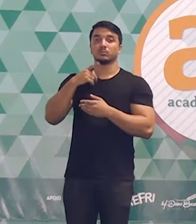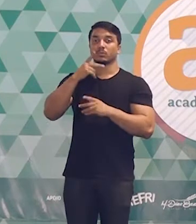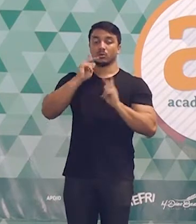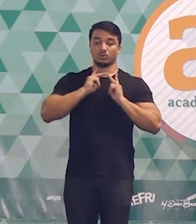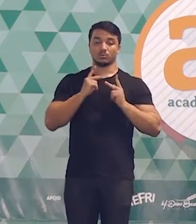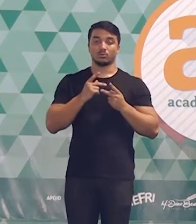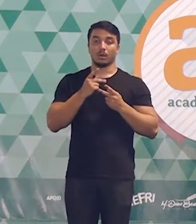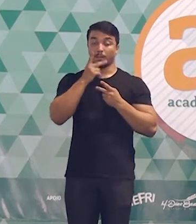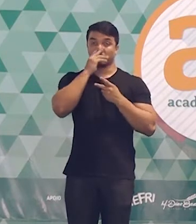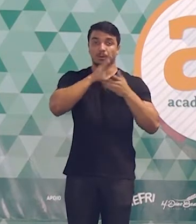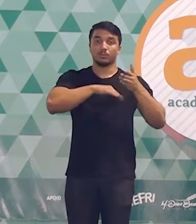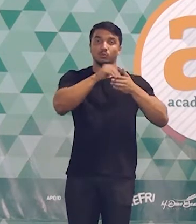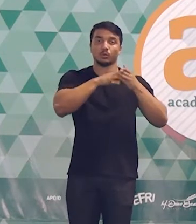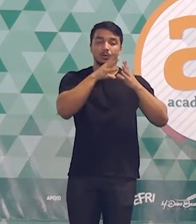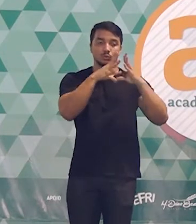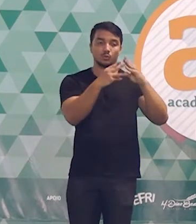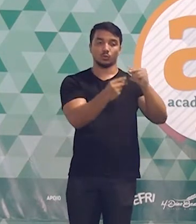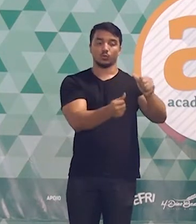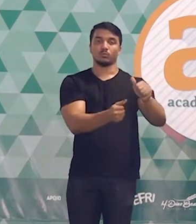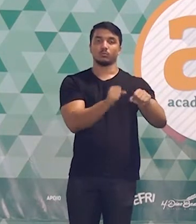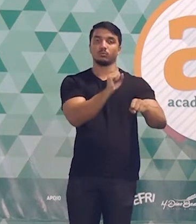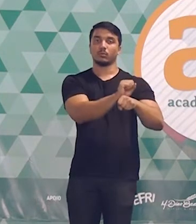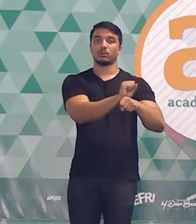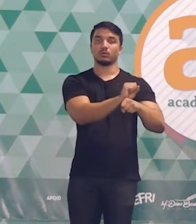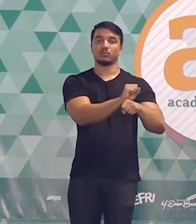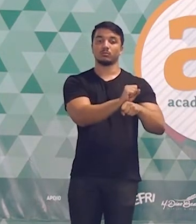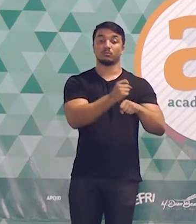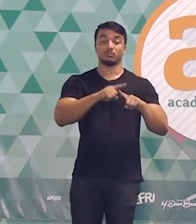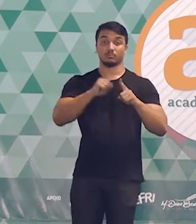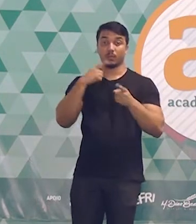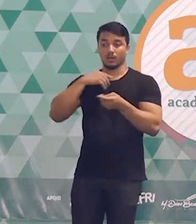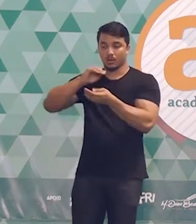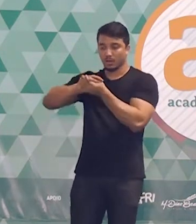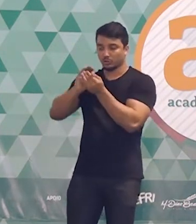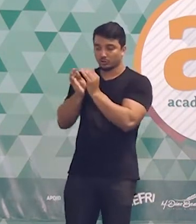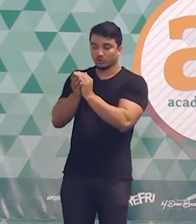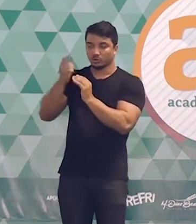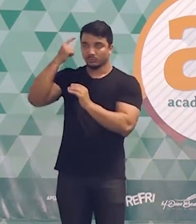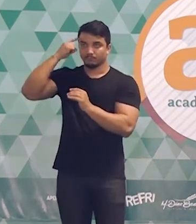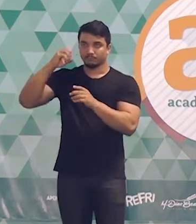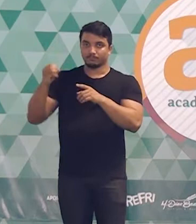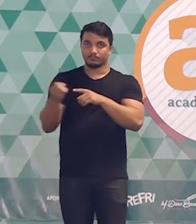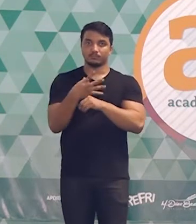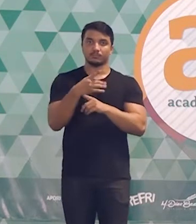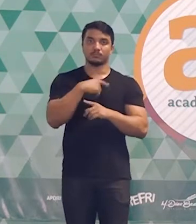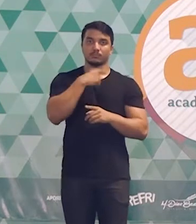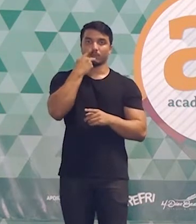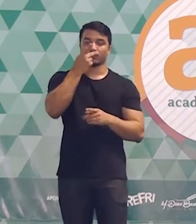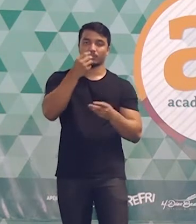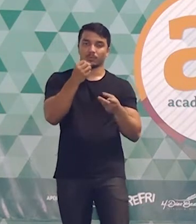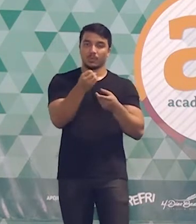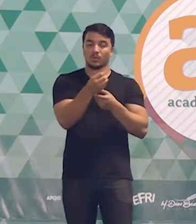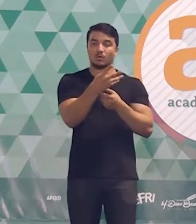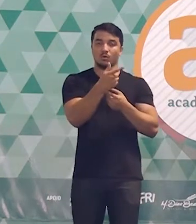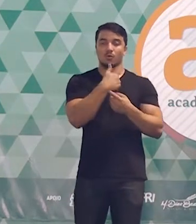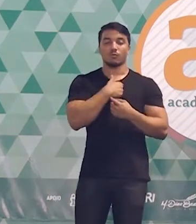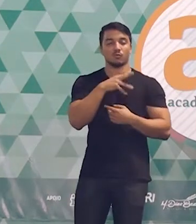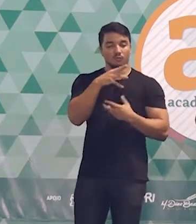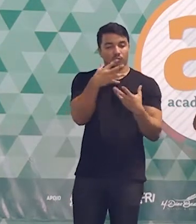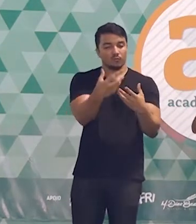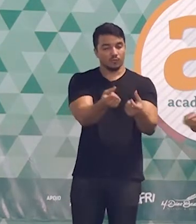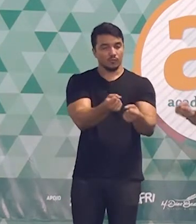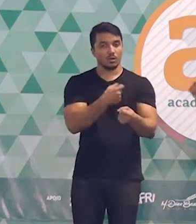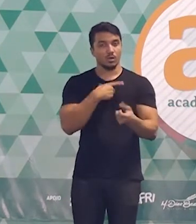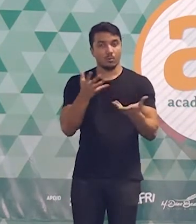extinção da pintura. Mas aí o artista veio e disse: pois